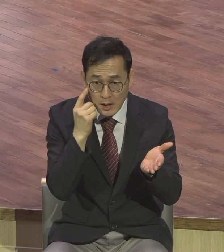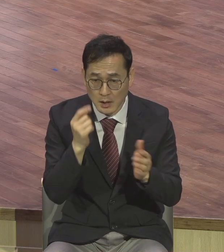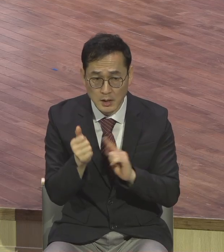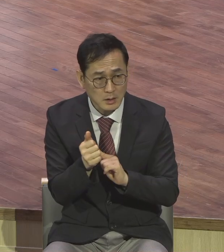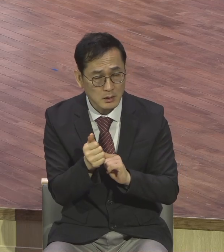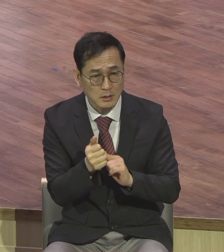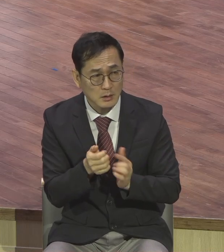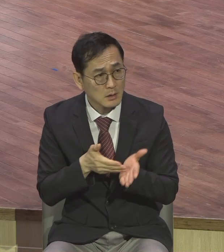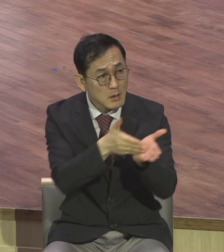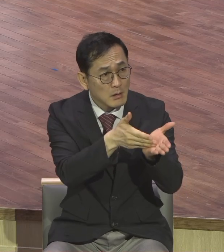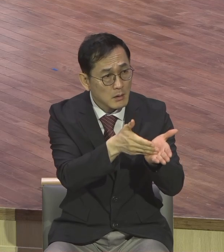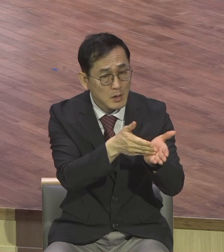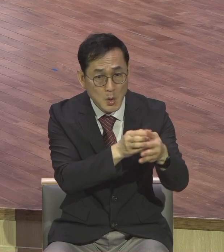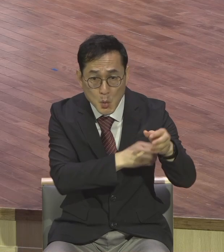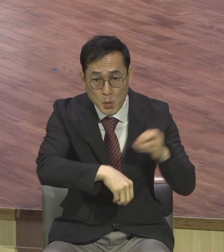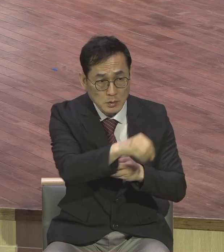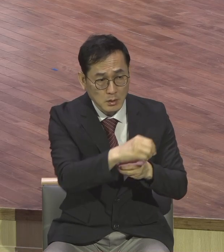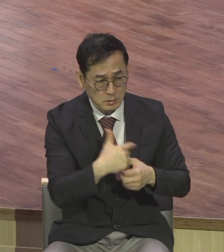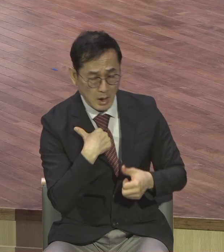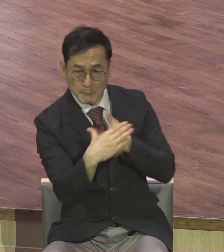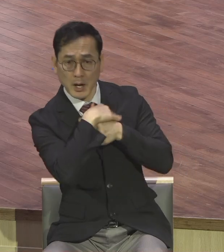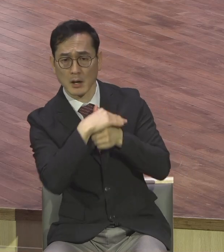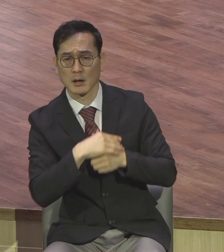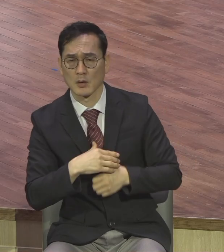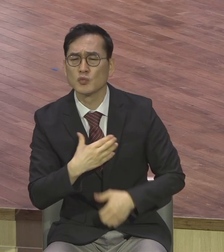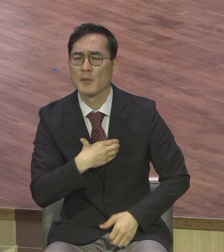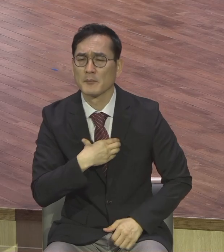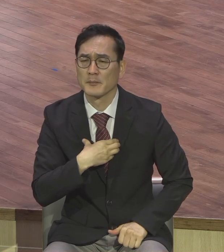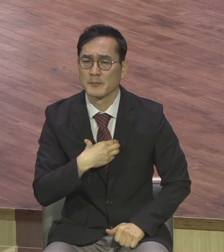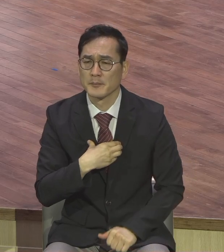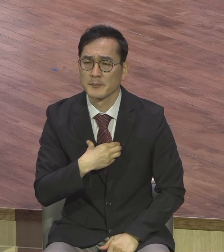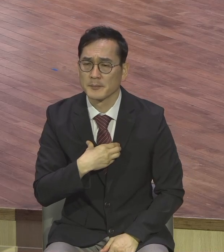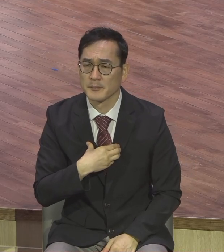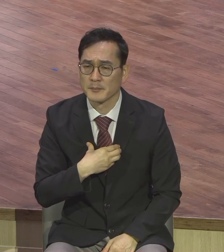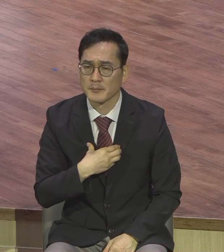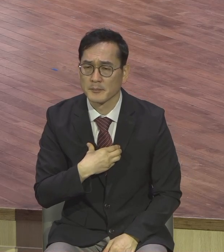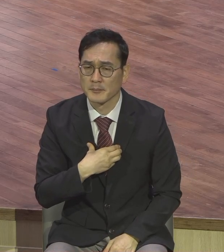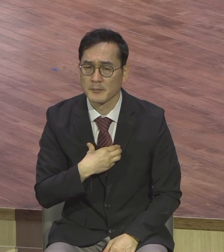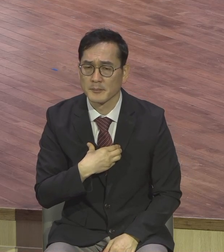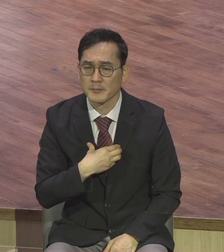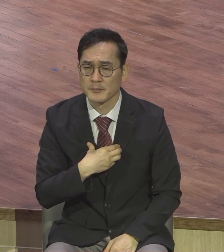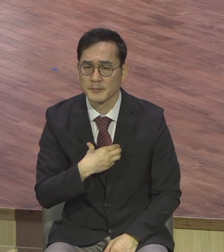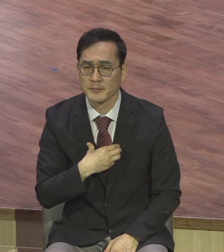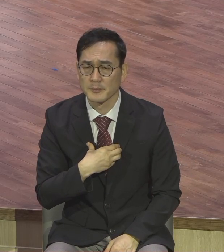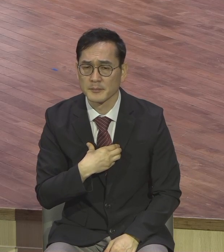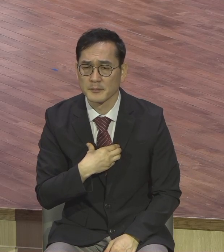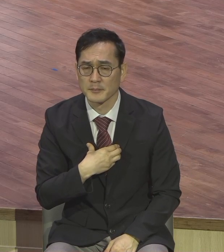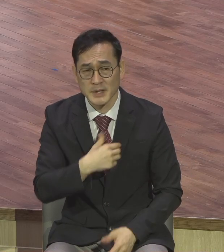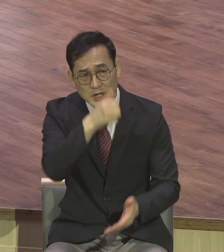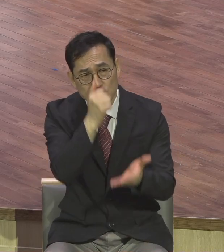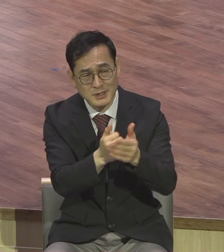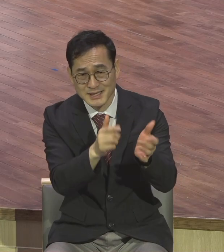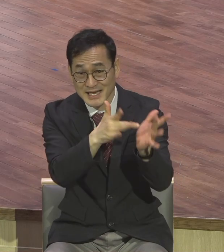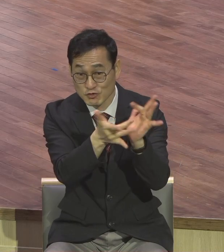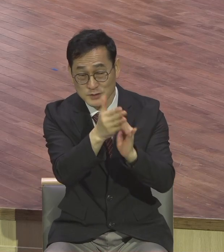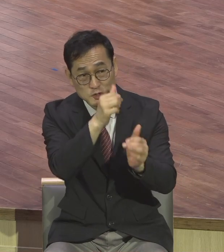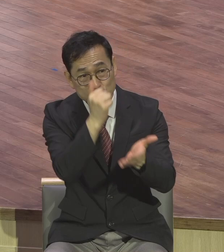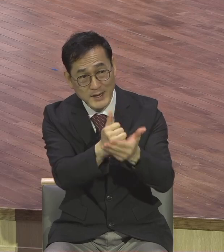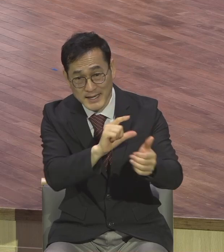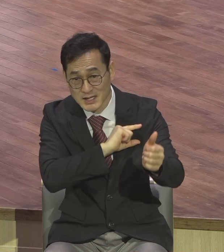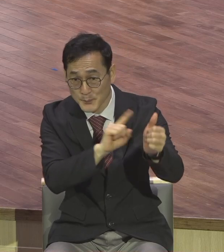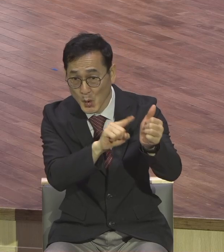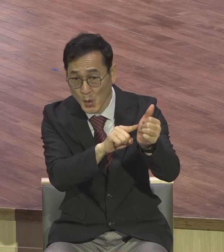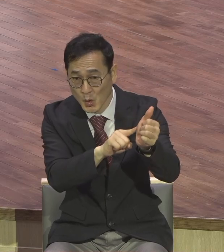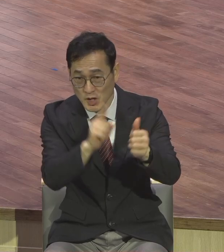상당히 위험한 거예요. 예수님을 십자가에 처형할 때 제목이 뭐냐?